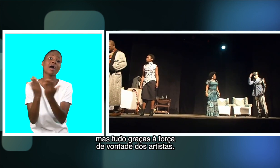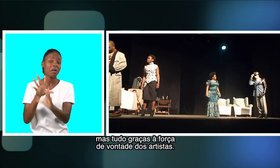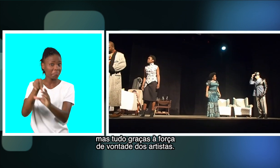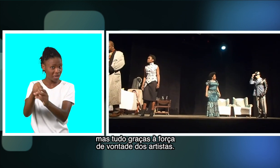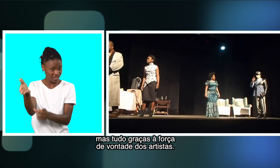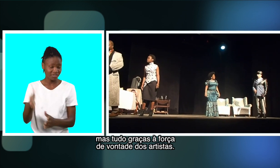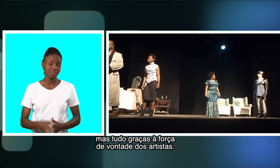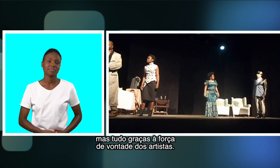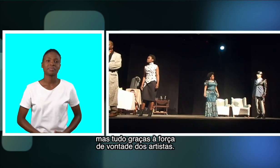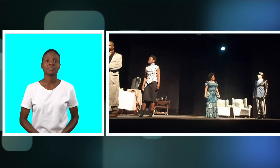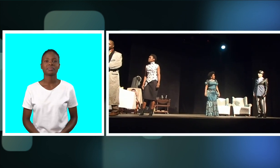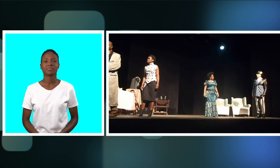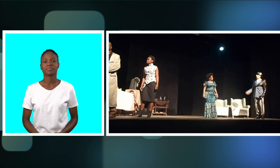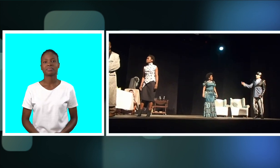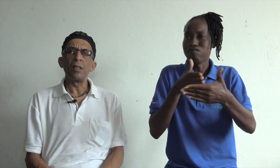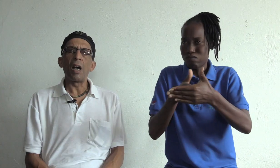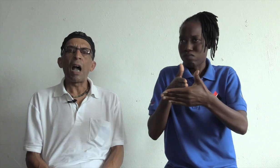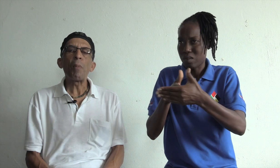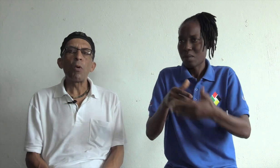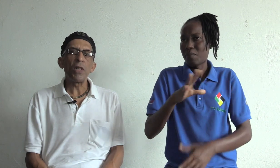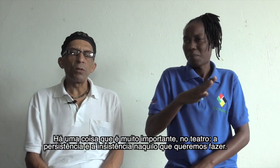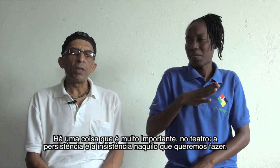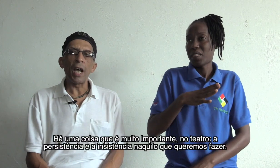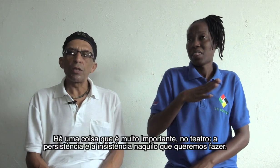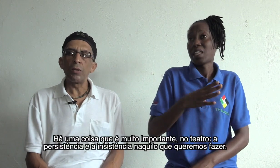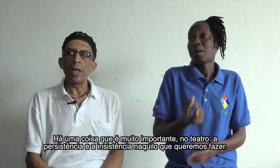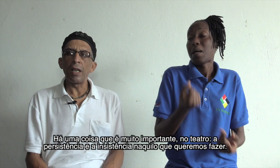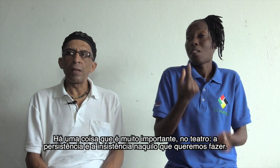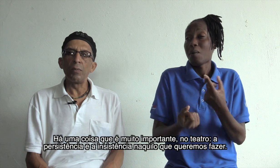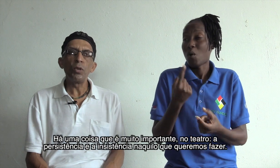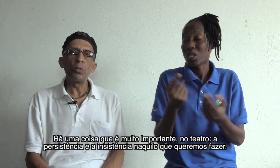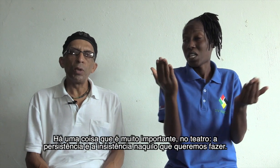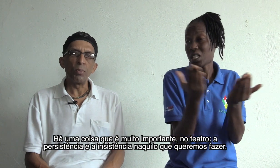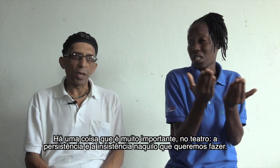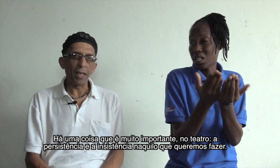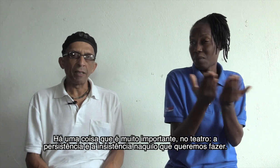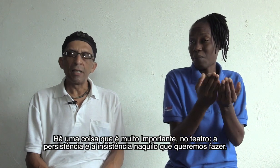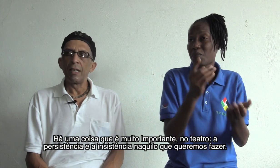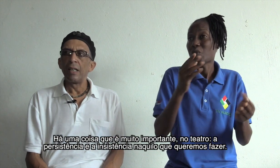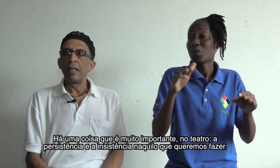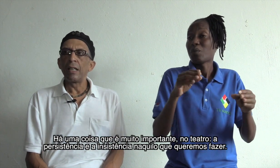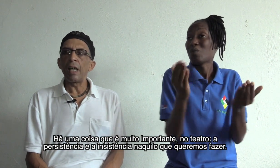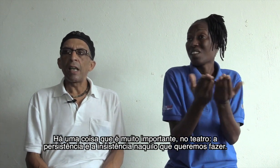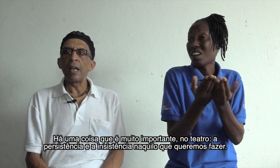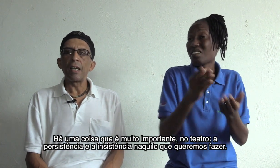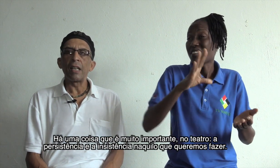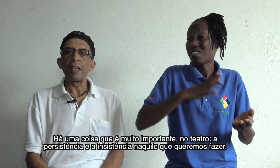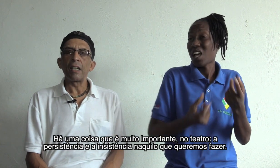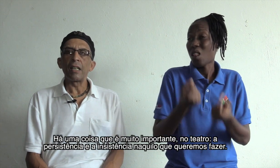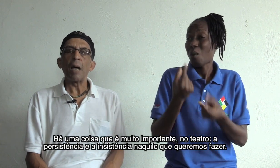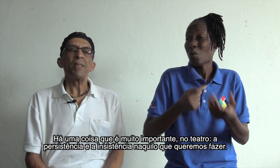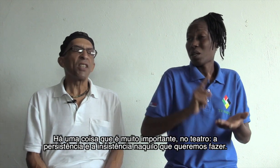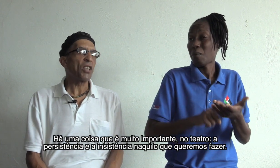força de vontade dos artistas. Há uma coisa no teatro que é muito importante, que é